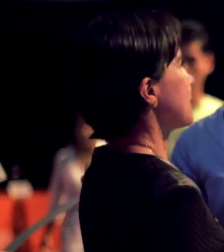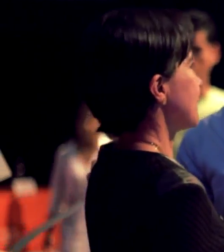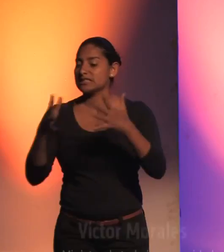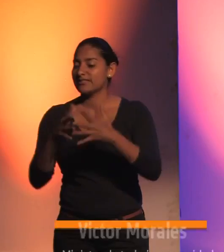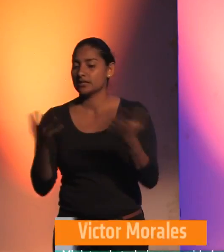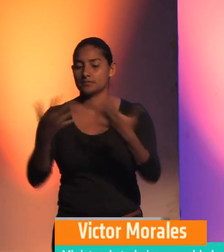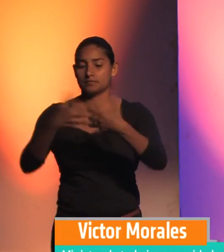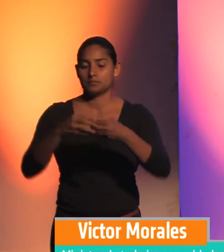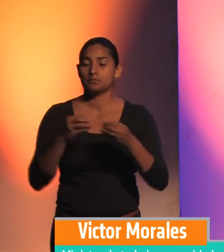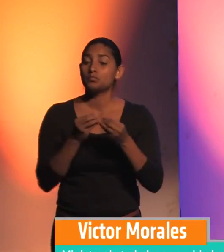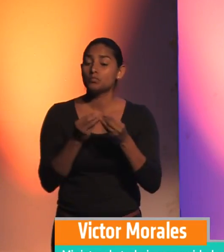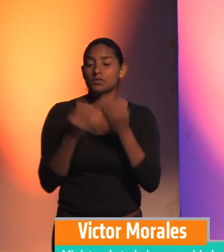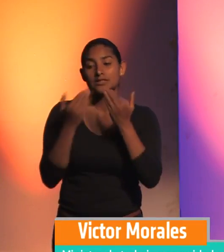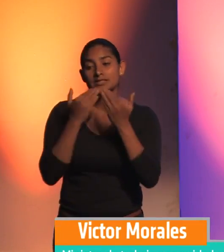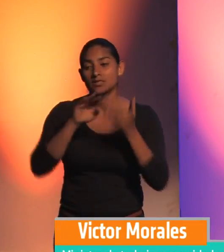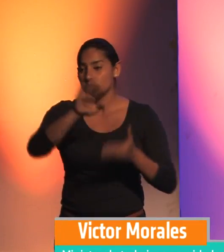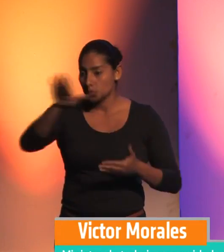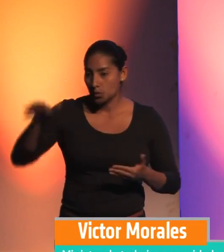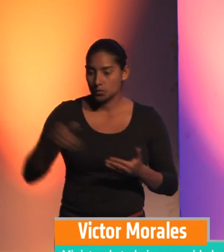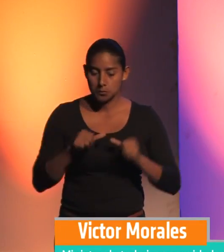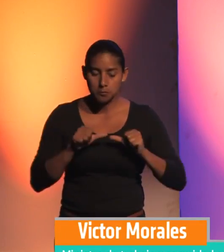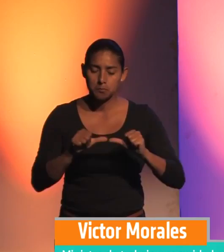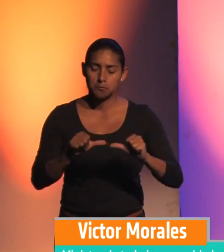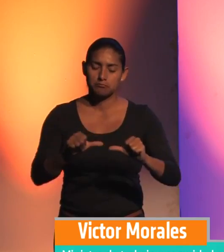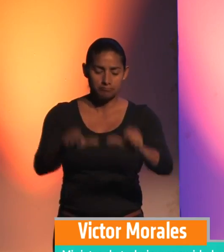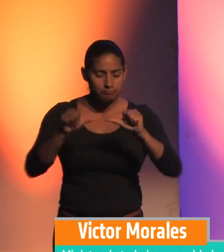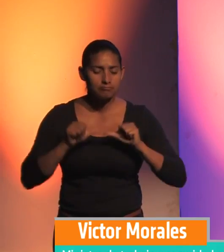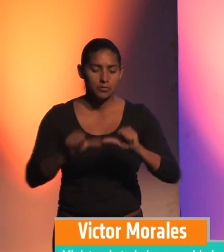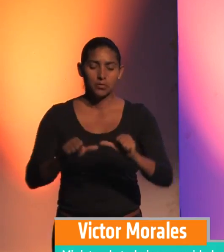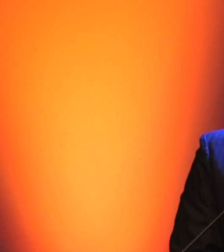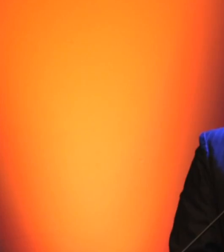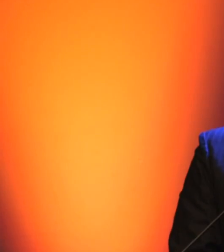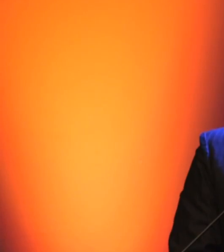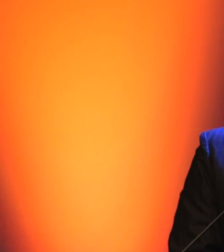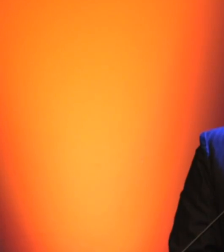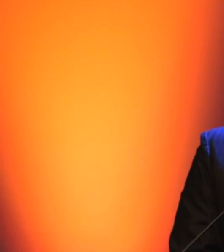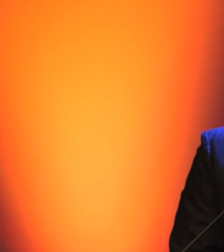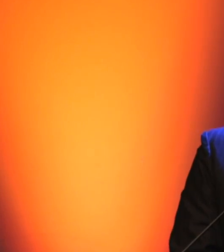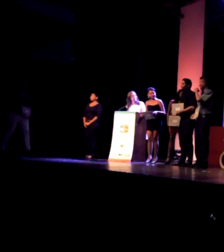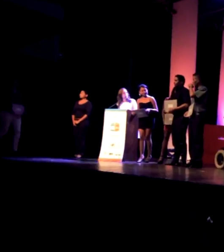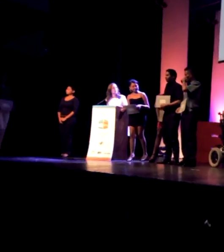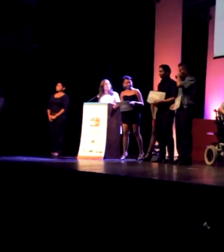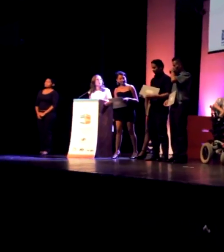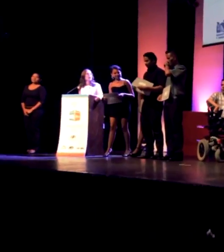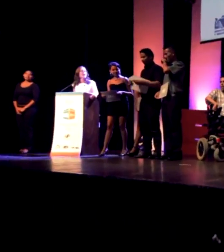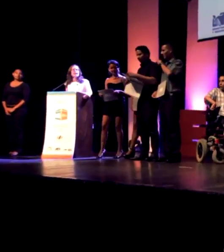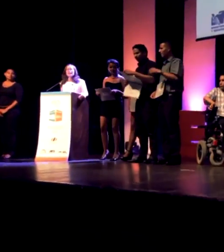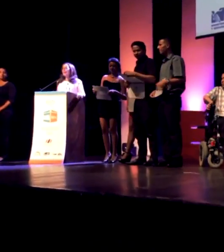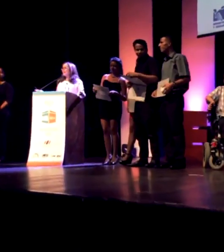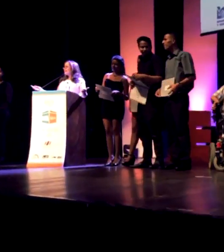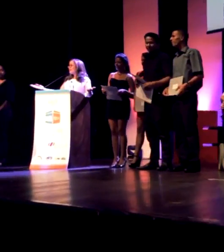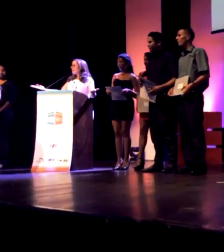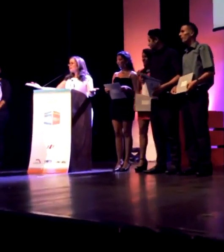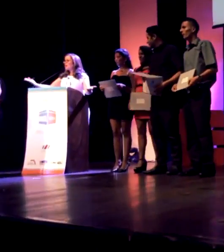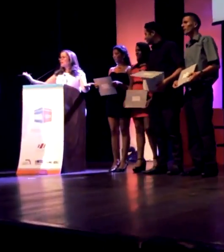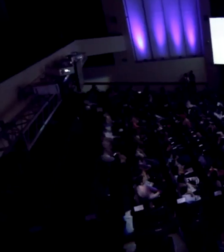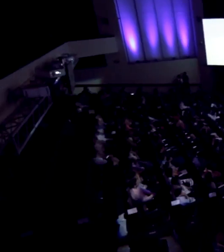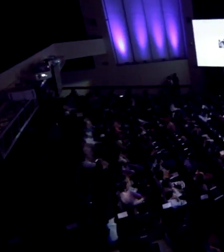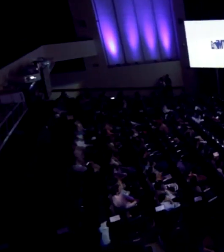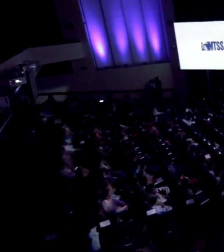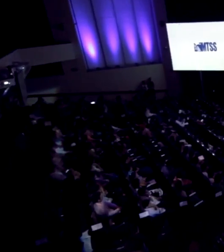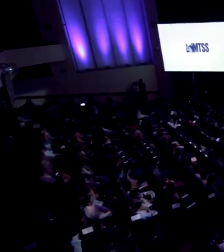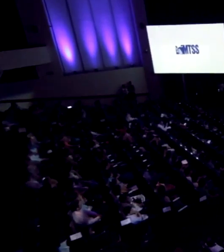De nuevo, muchísimas gracias a ustedes. Sigan activos en estos programas. Y a las empresas que están matriculándose en el programa Mi